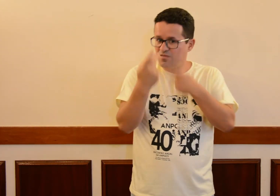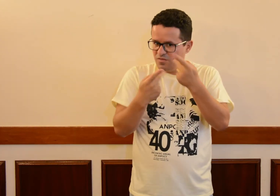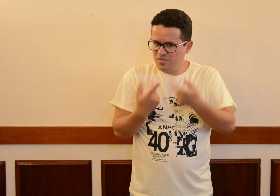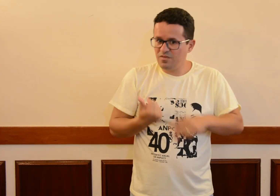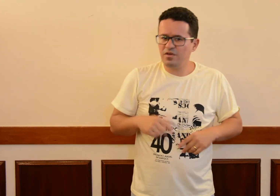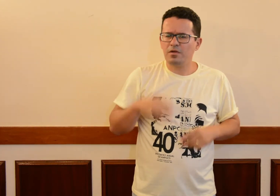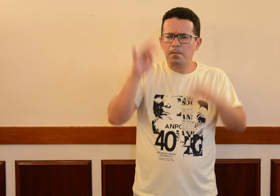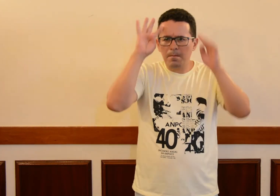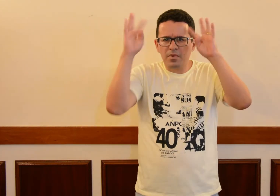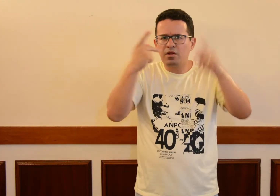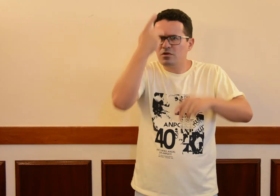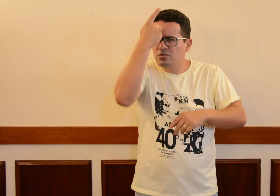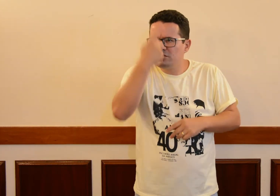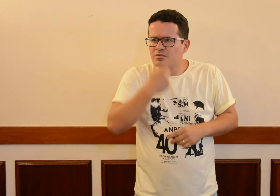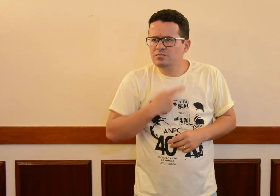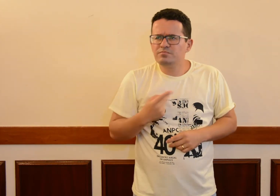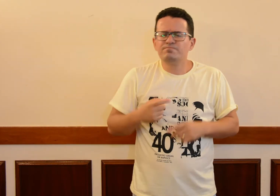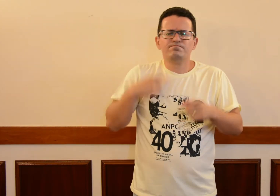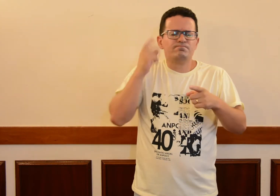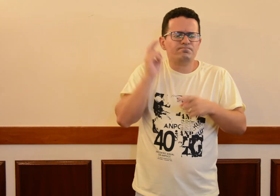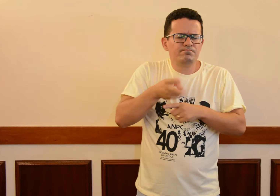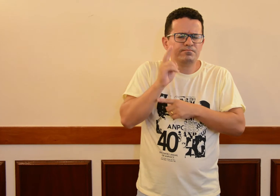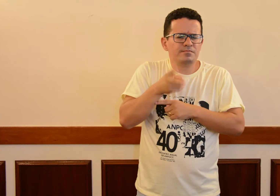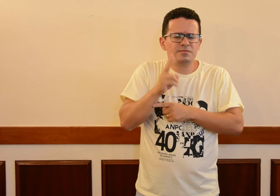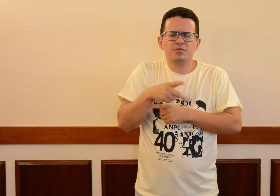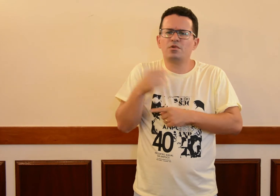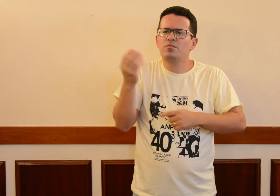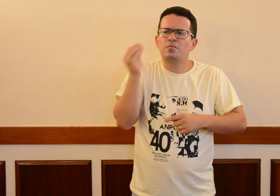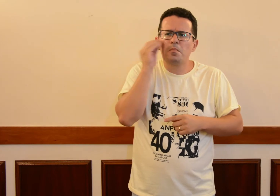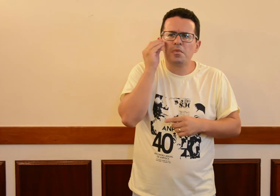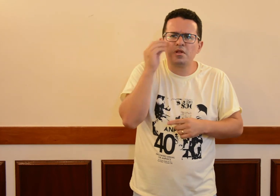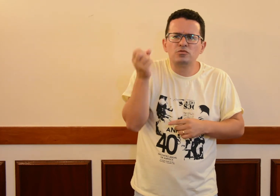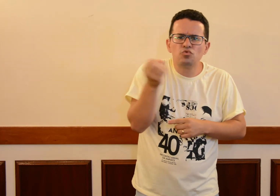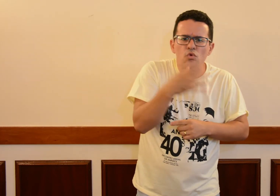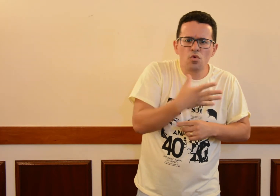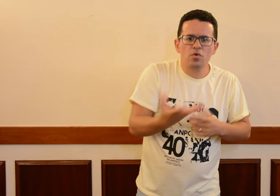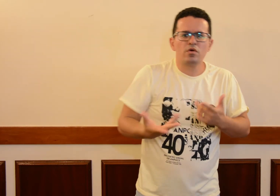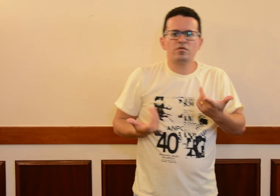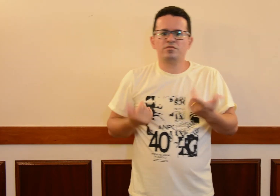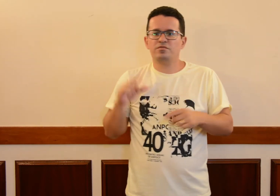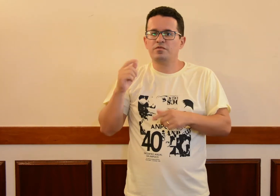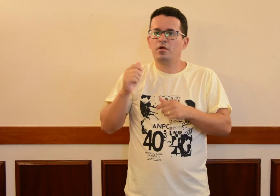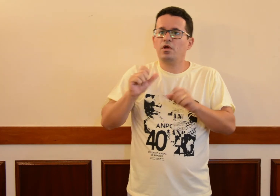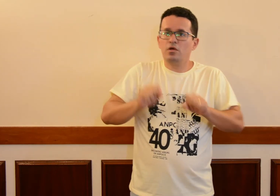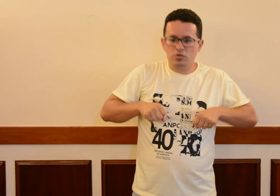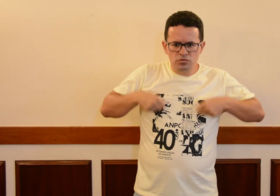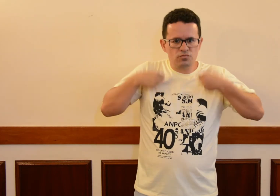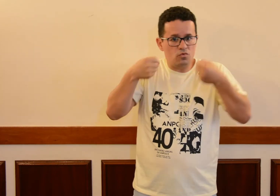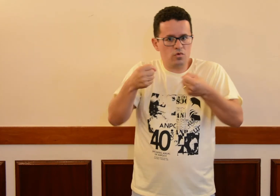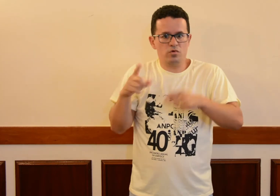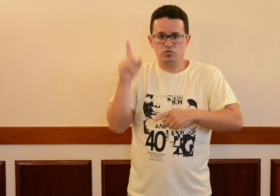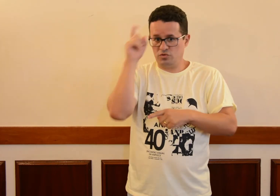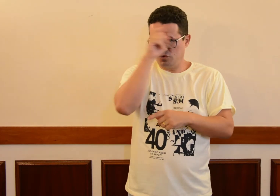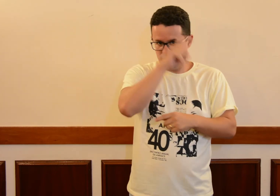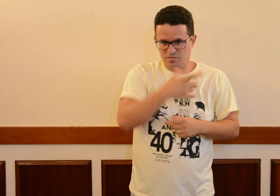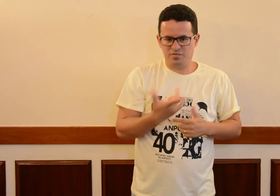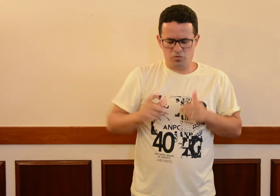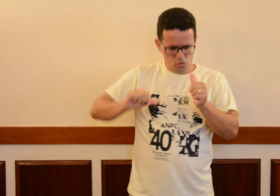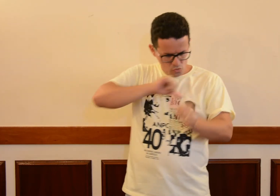que ele pensou sobre si intensamente durante suas novas experiências. Agiu sobre suas dificuldades de interação social e modificou as preconcepções